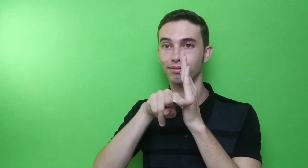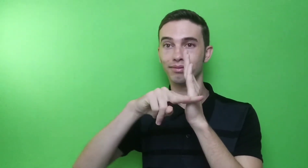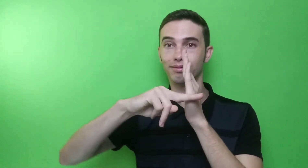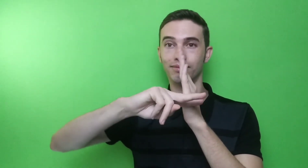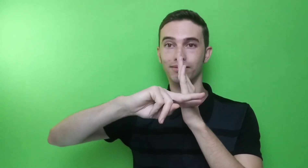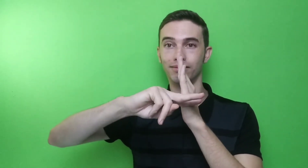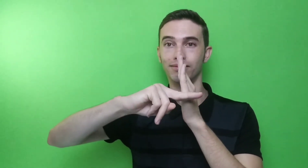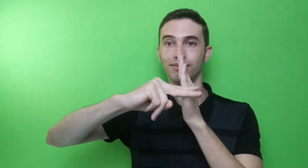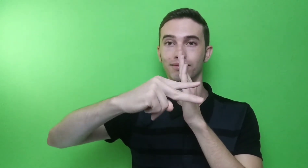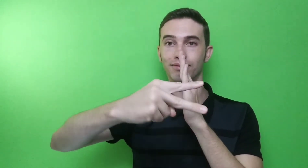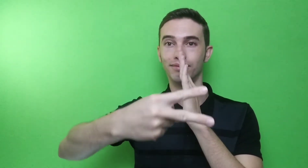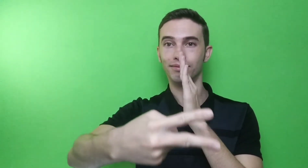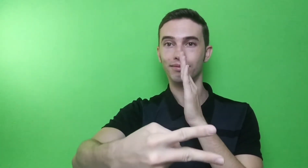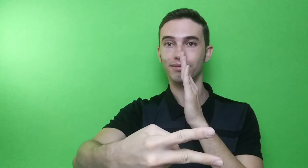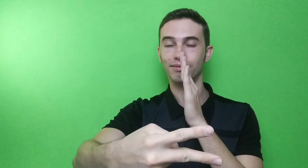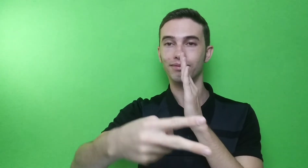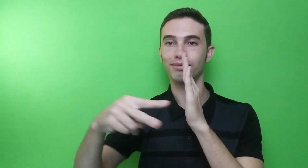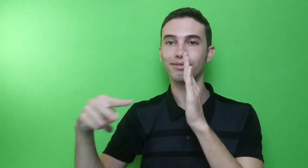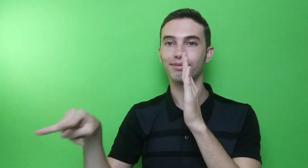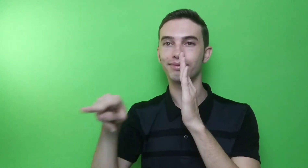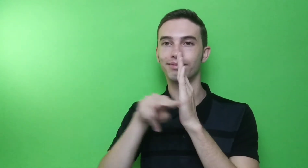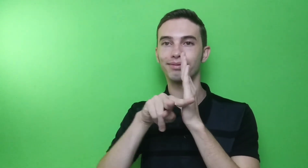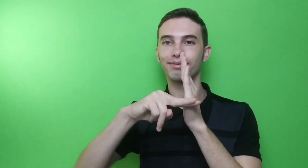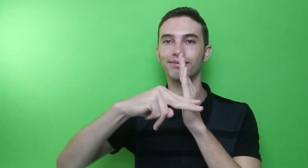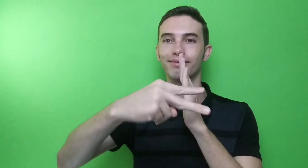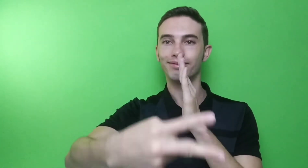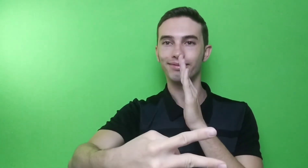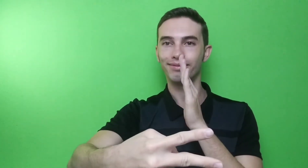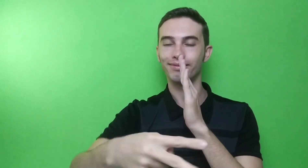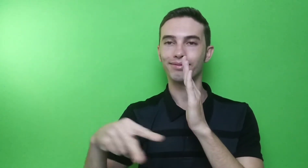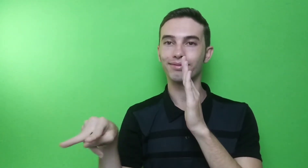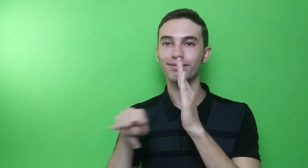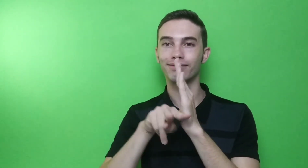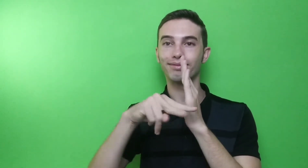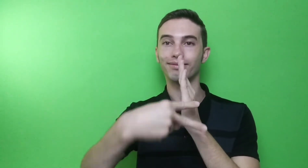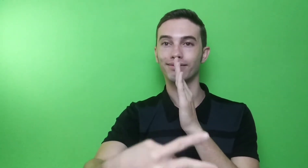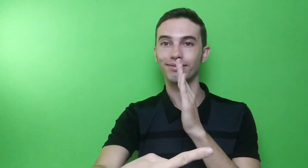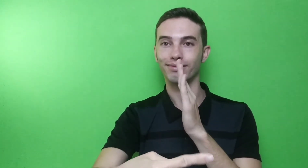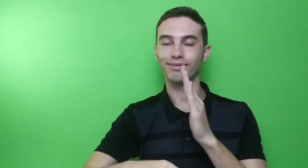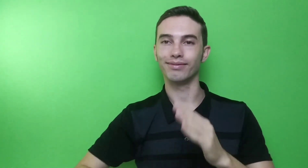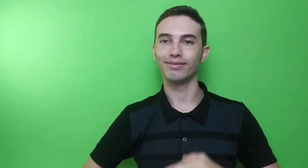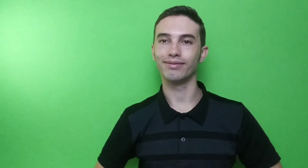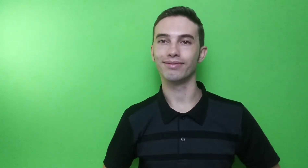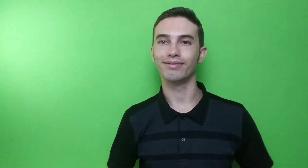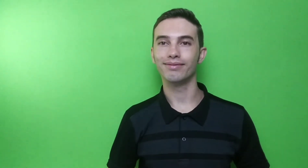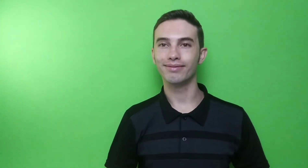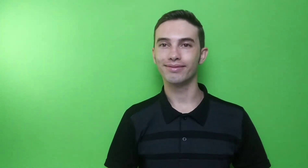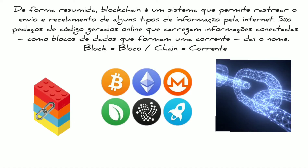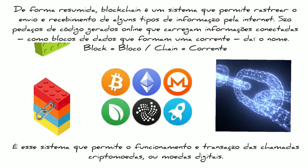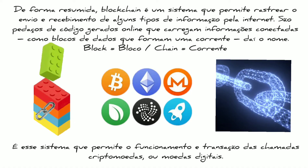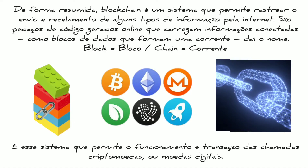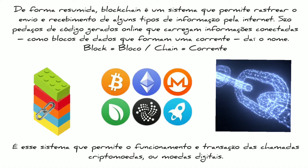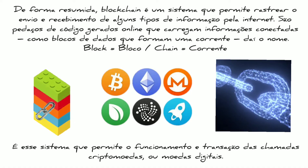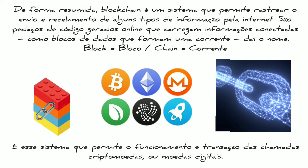Bate, vira e dá esse contorno, blockchain. De forma